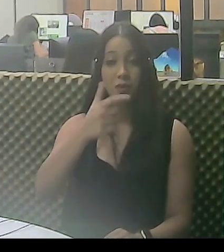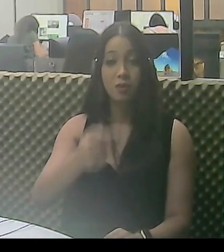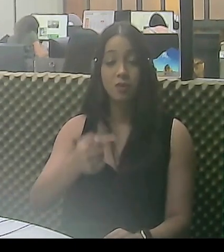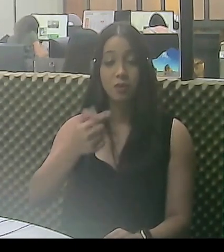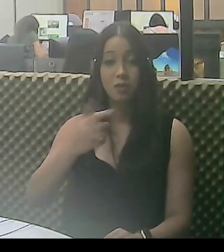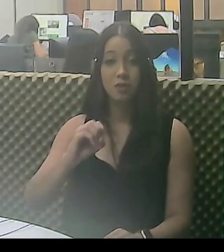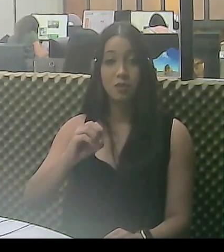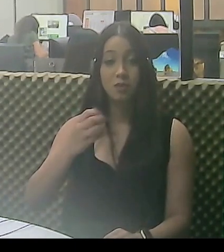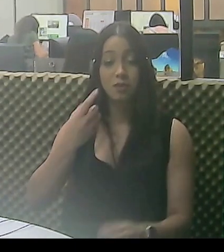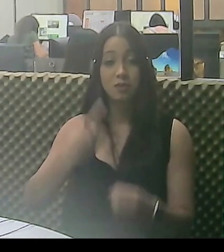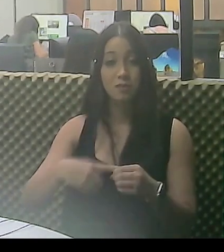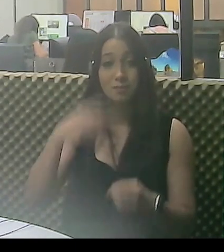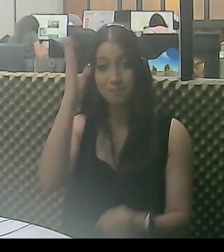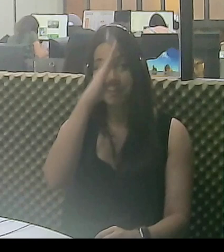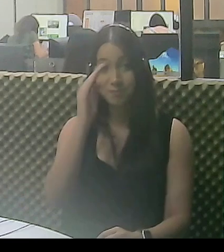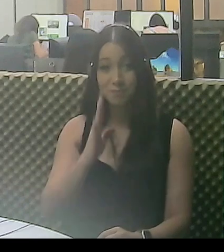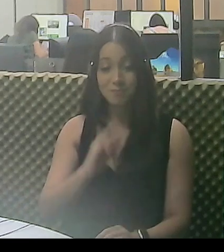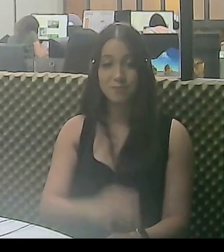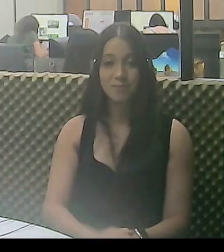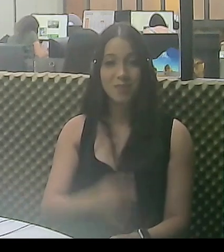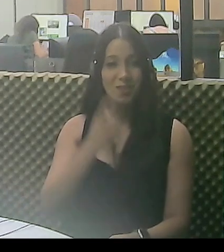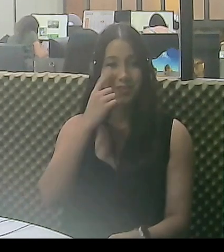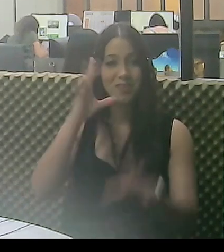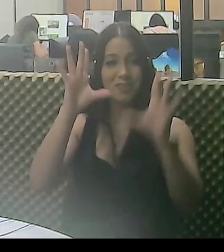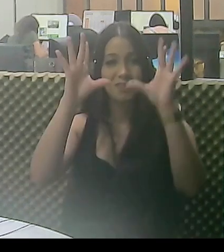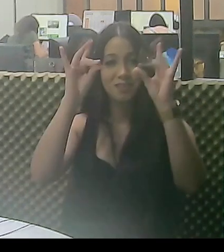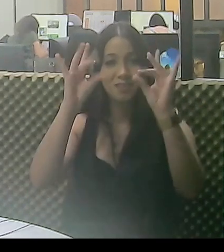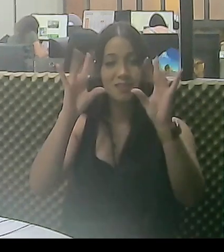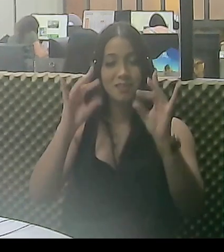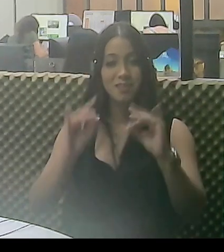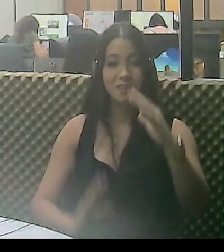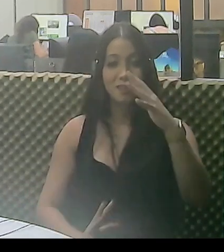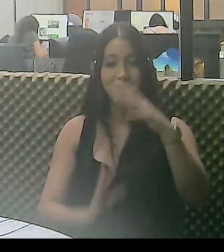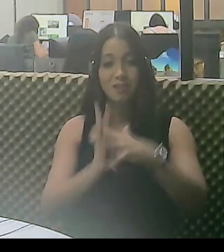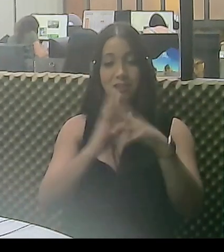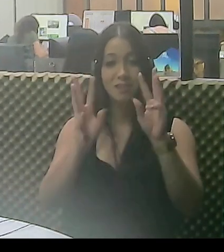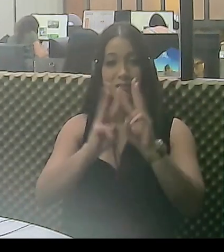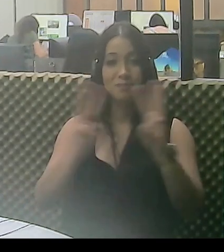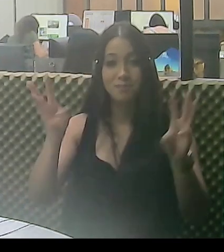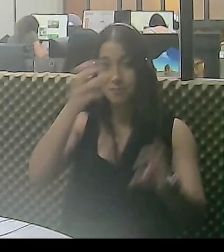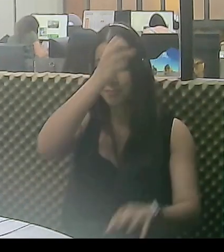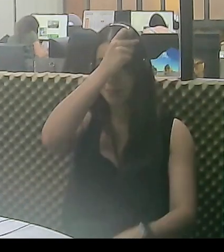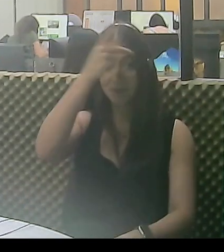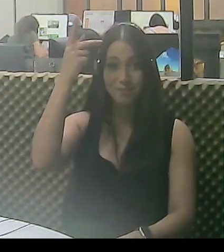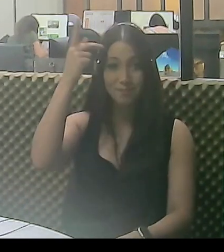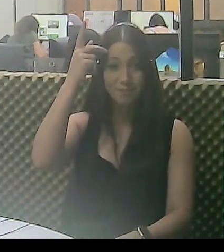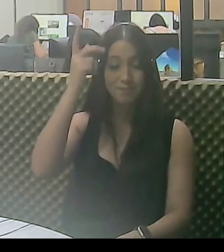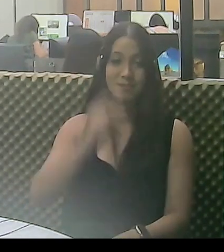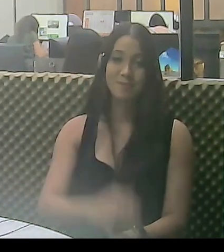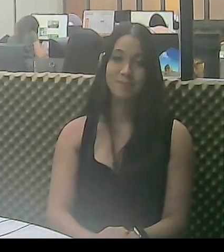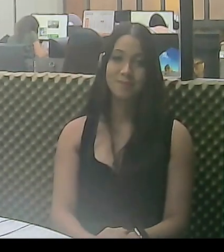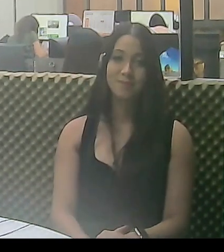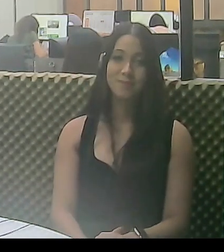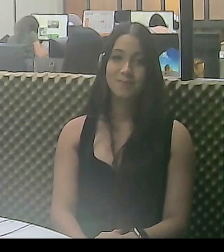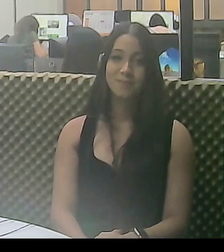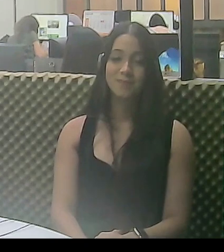5.570 cidades brasileiras. Confira mais detalhes sobre o ranking no portal da Prefeitura.